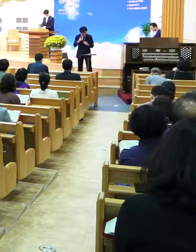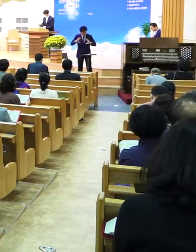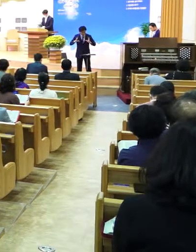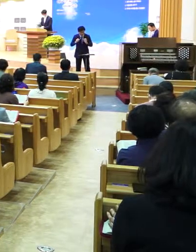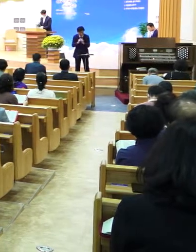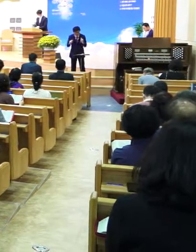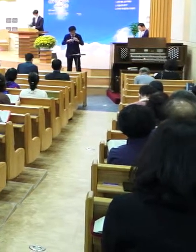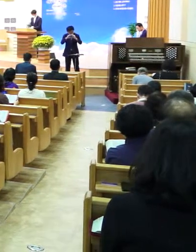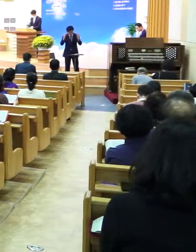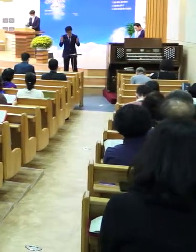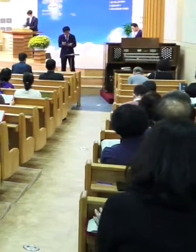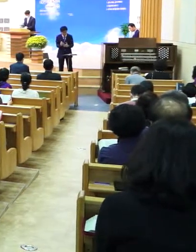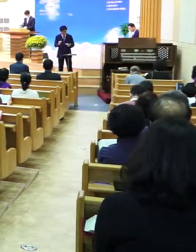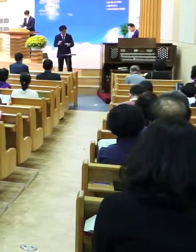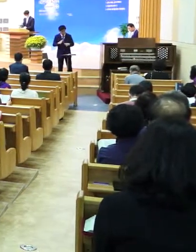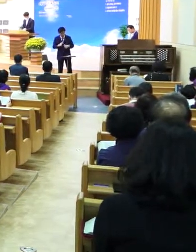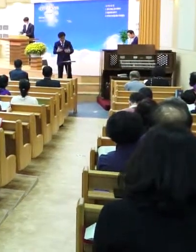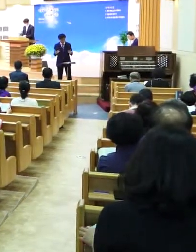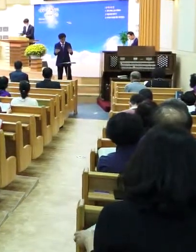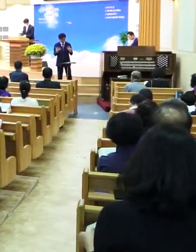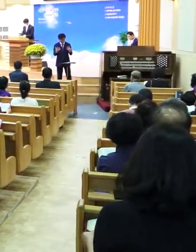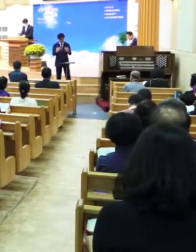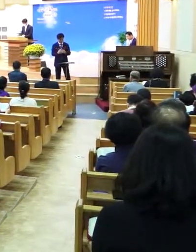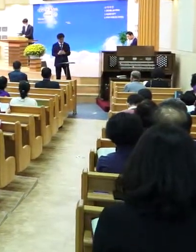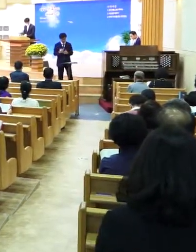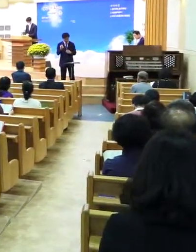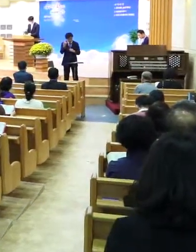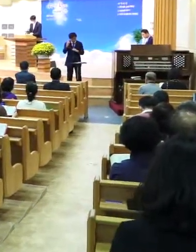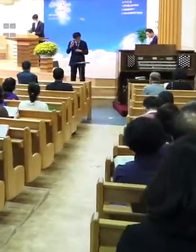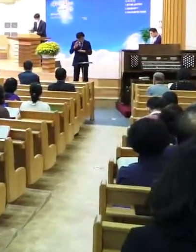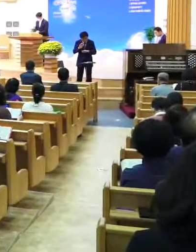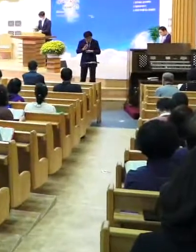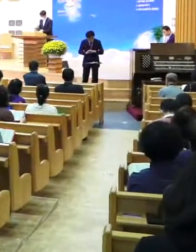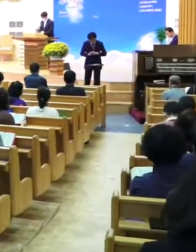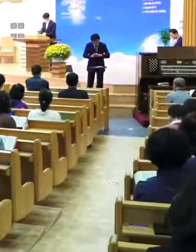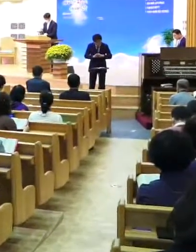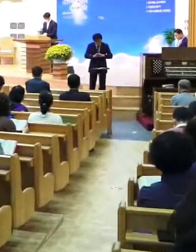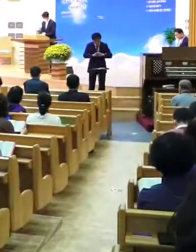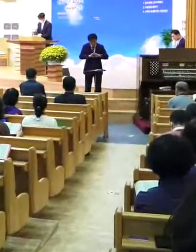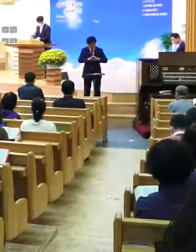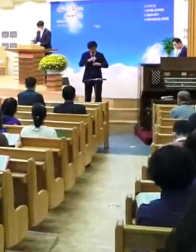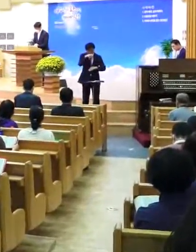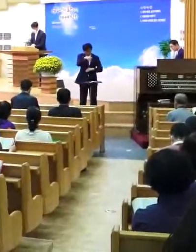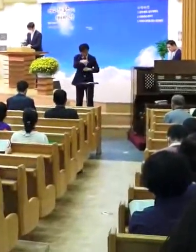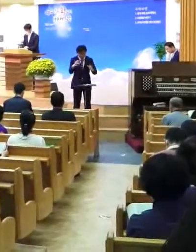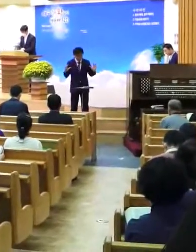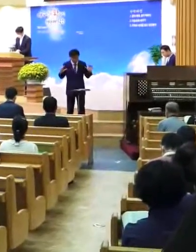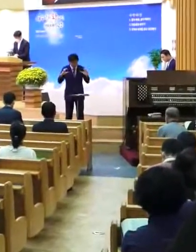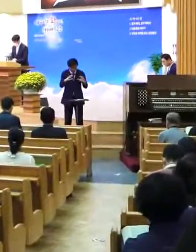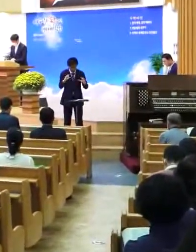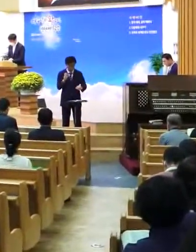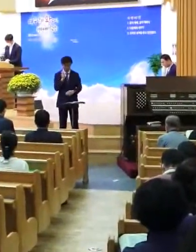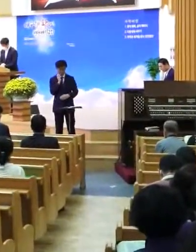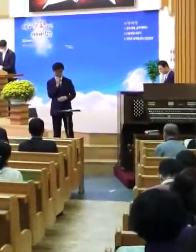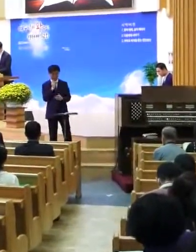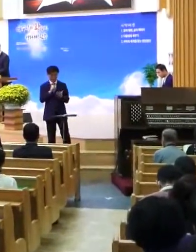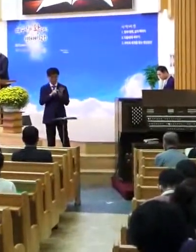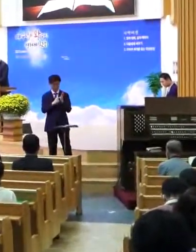놀라며 달려나아가 솔로몬의 행각이라 불리우는 행각에 모이거늘 베드로가 이것을 보고 백성에게